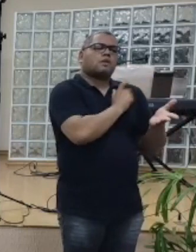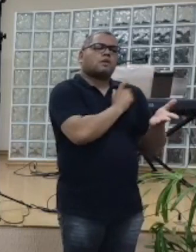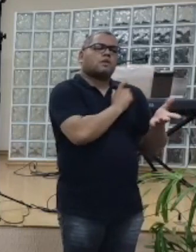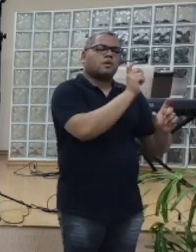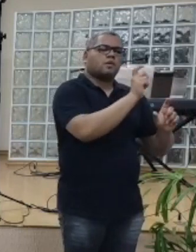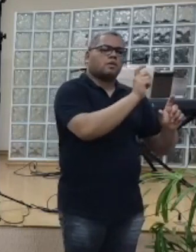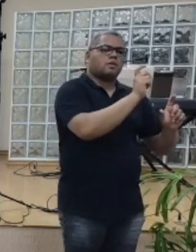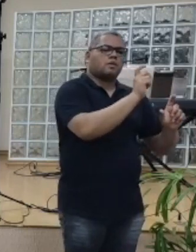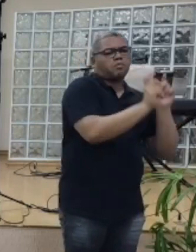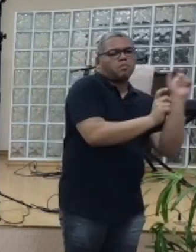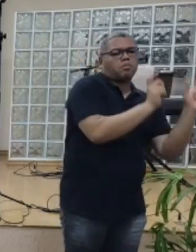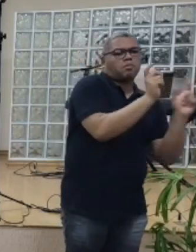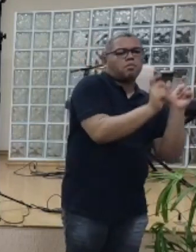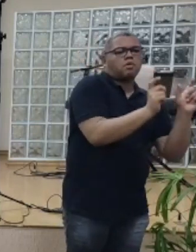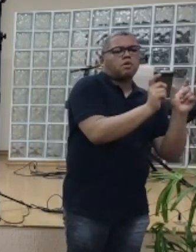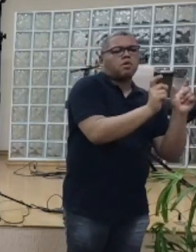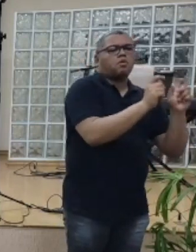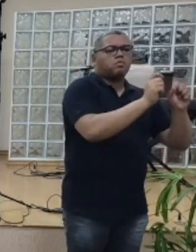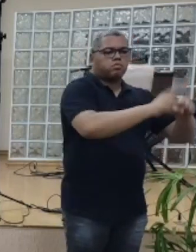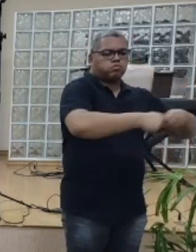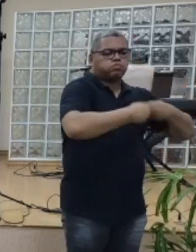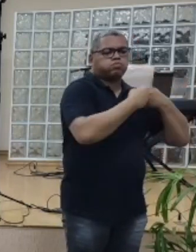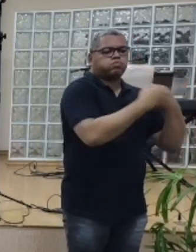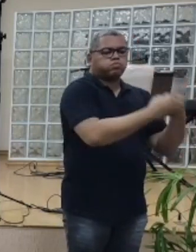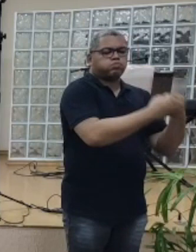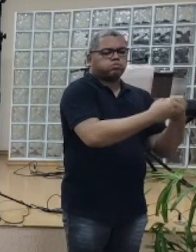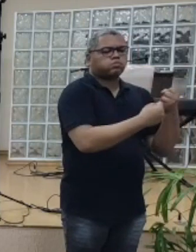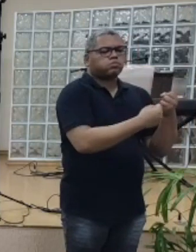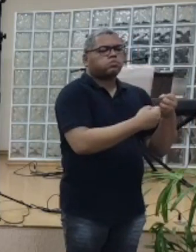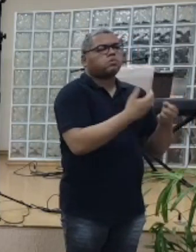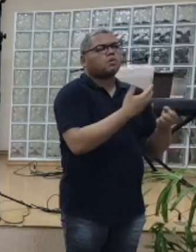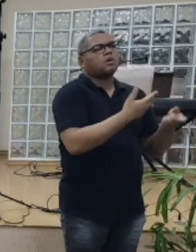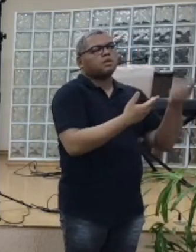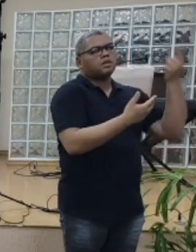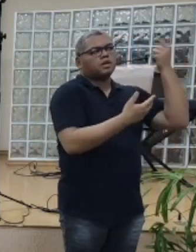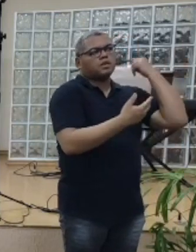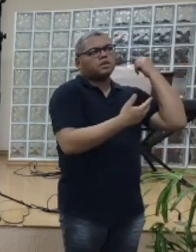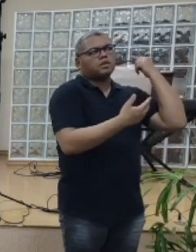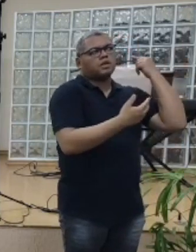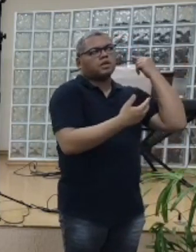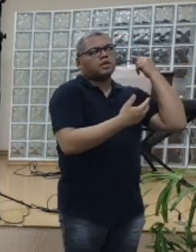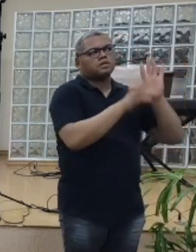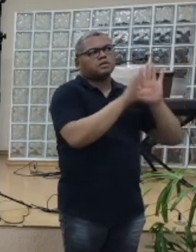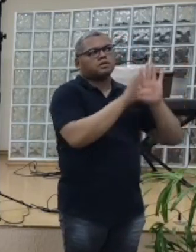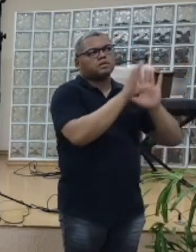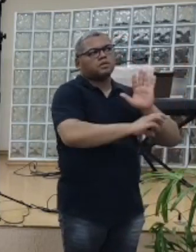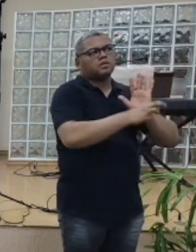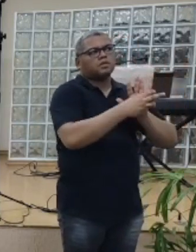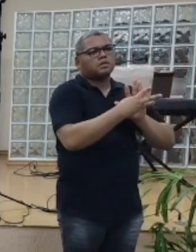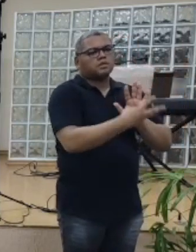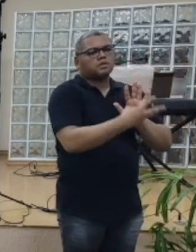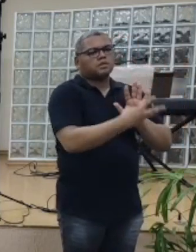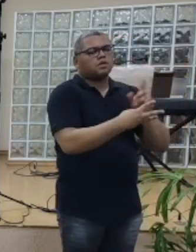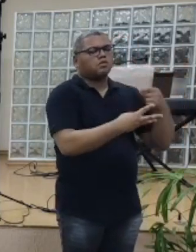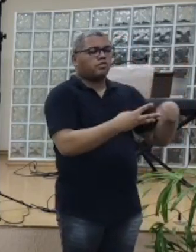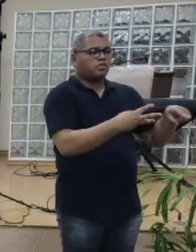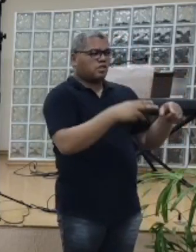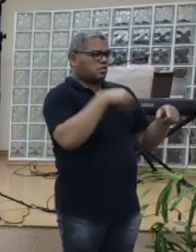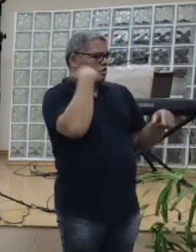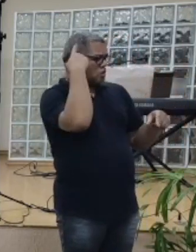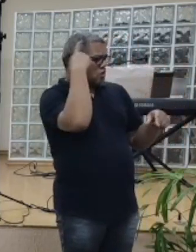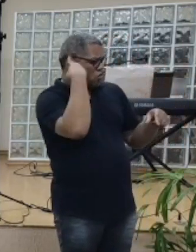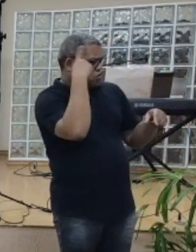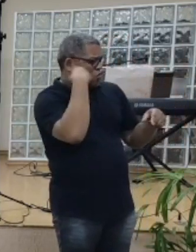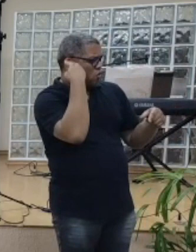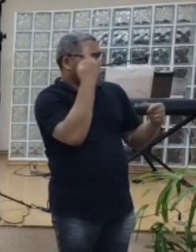chama os Gálatas de sem juízo, no capítulo 3, insensatos, sem raciocínio, que não